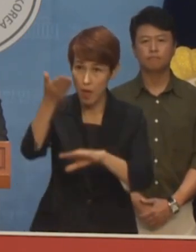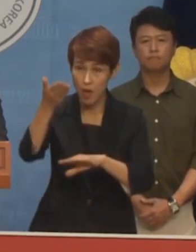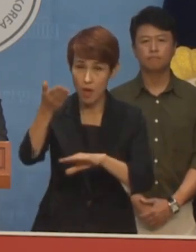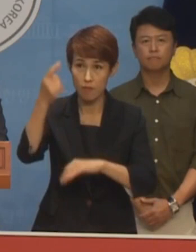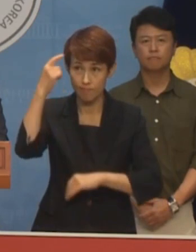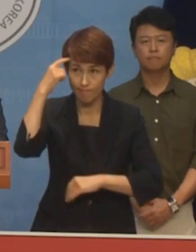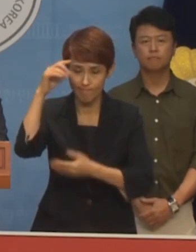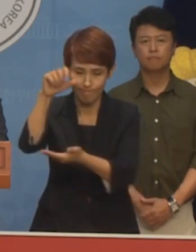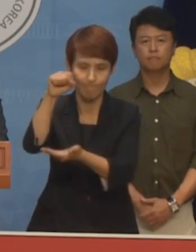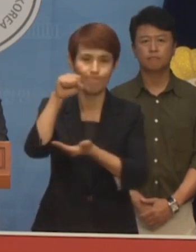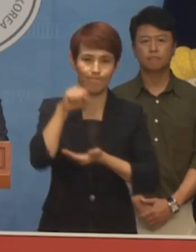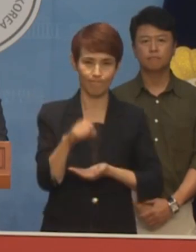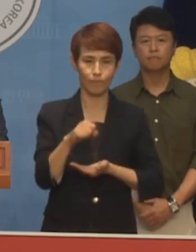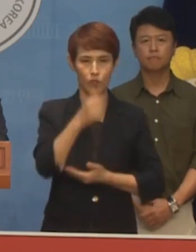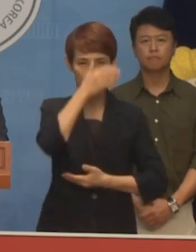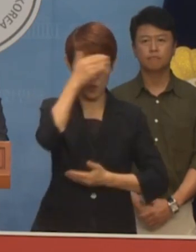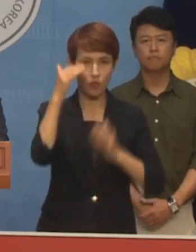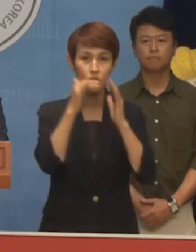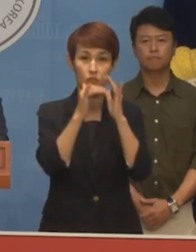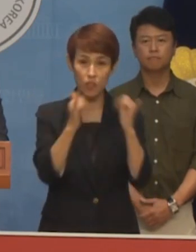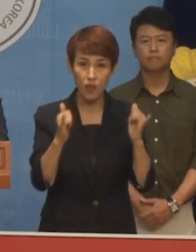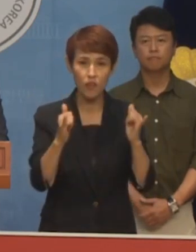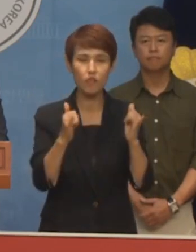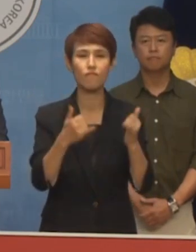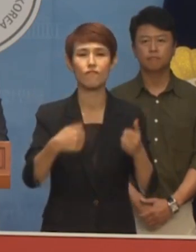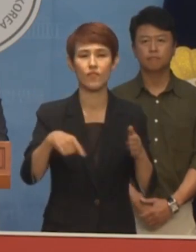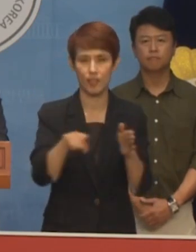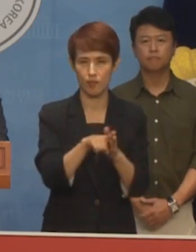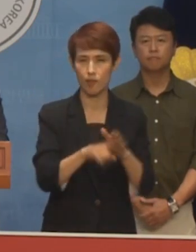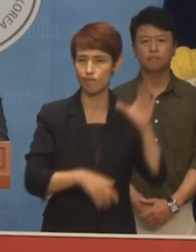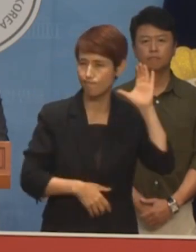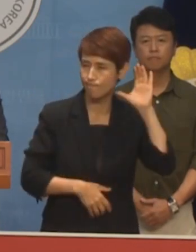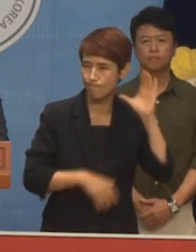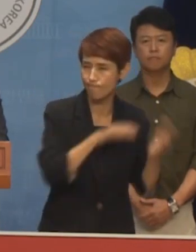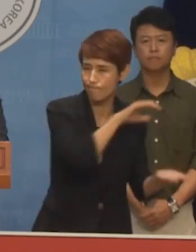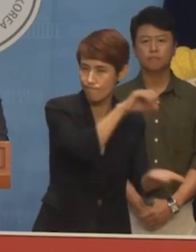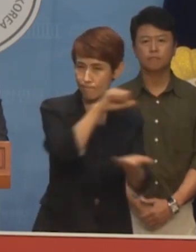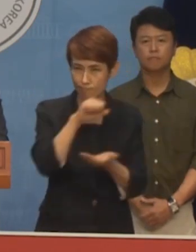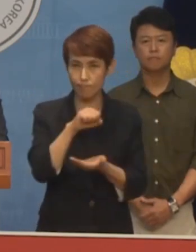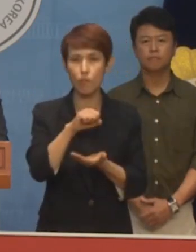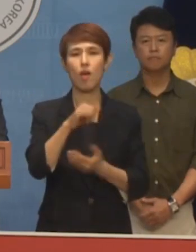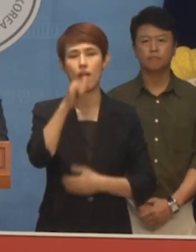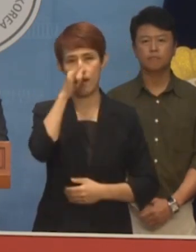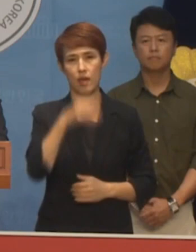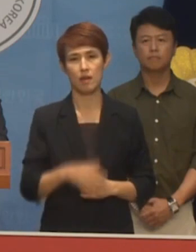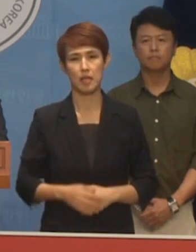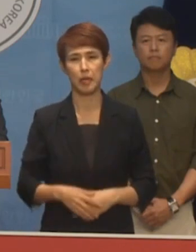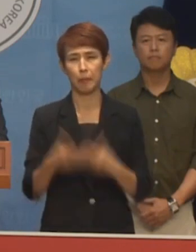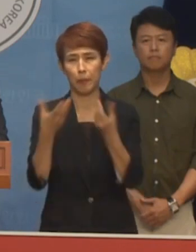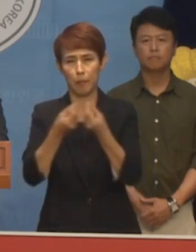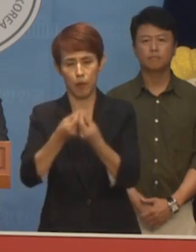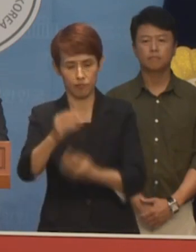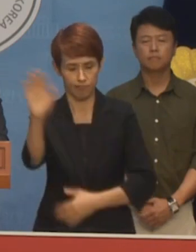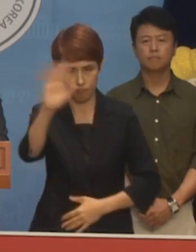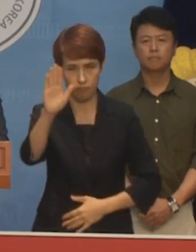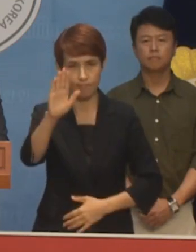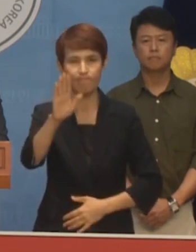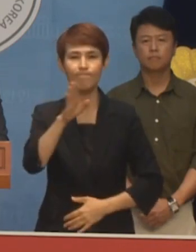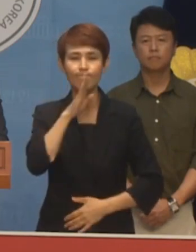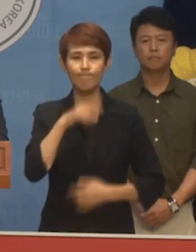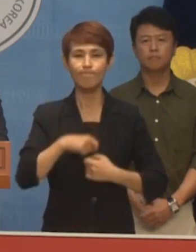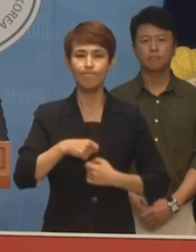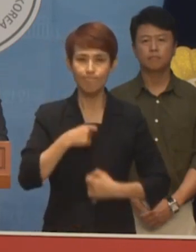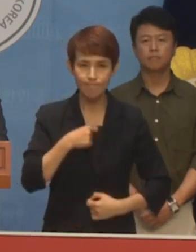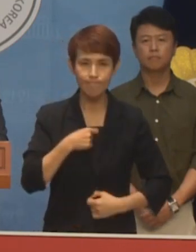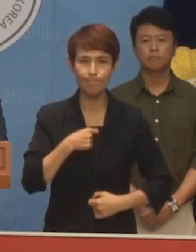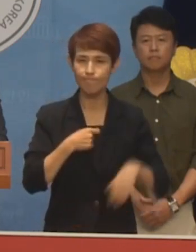정신을 이어 오직 청년의 울림 있는 목소리로 변명만으로는 궤변은 지향하고 진실과